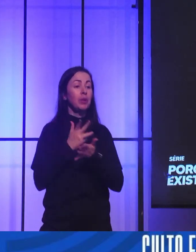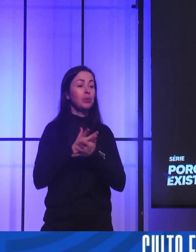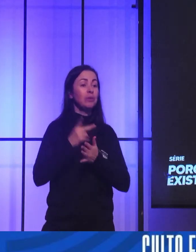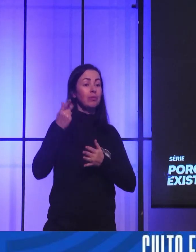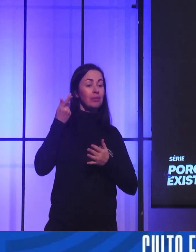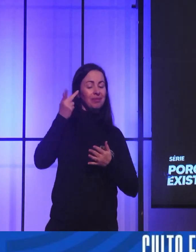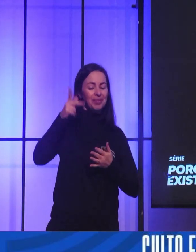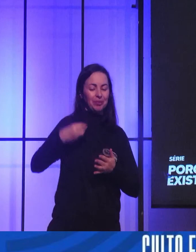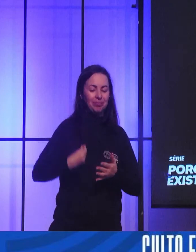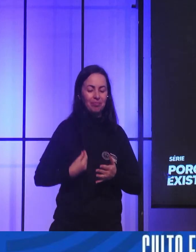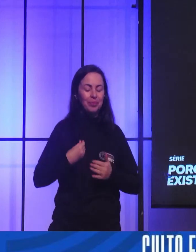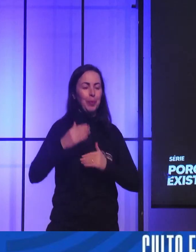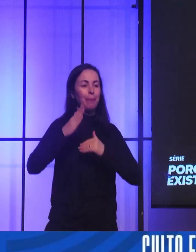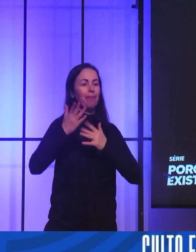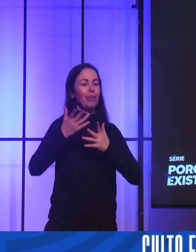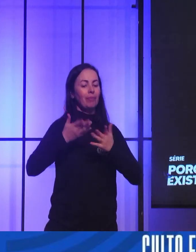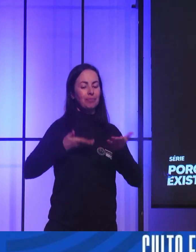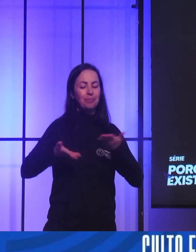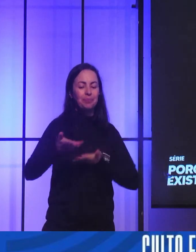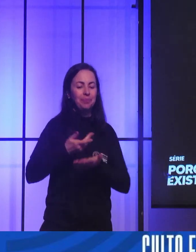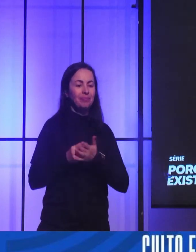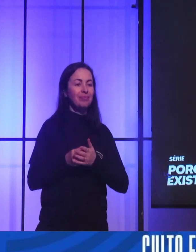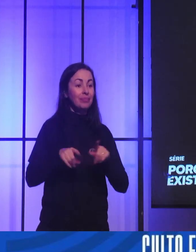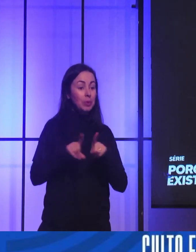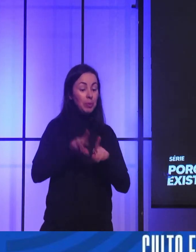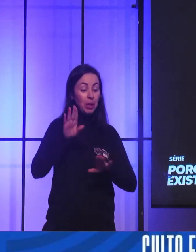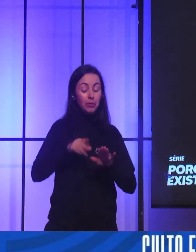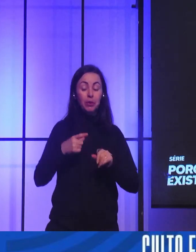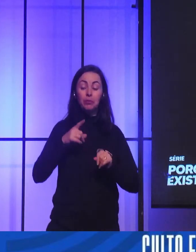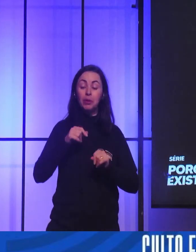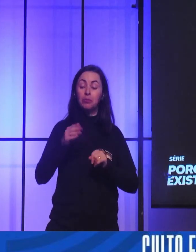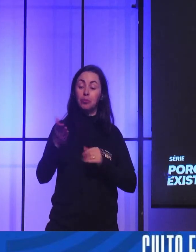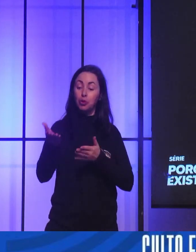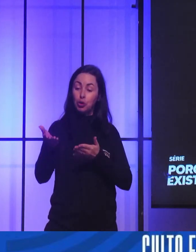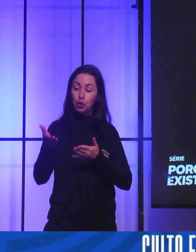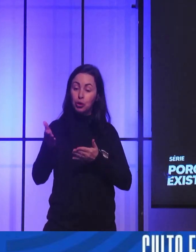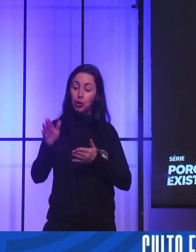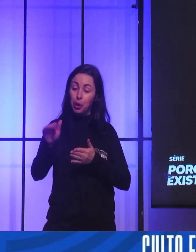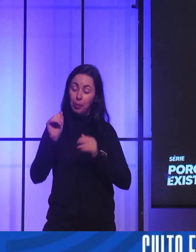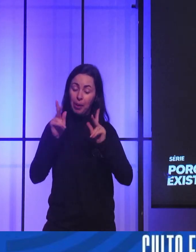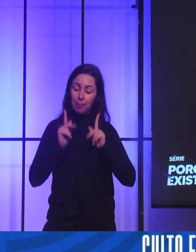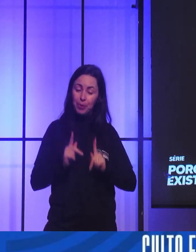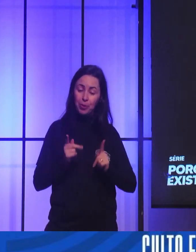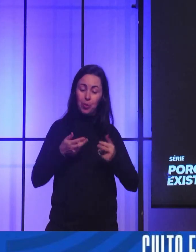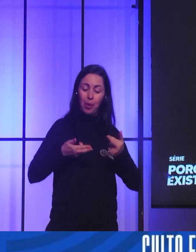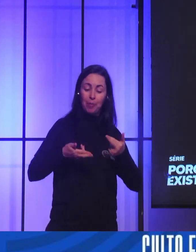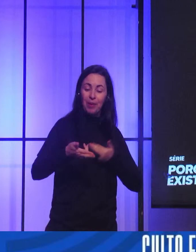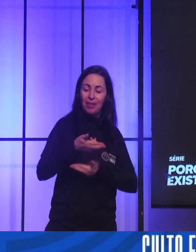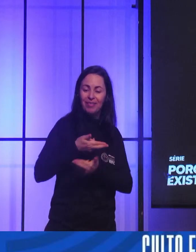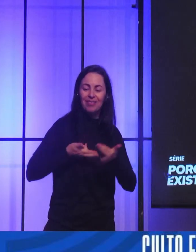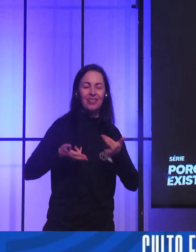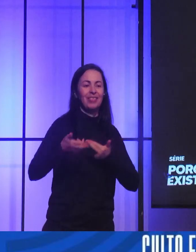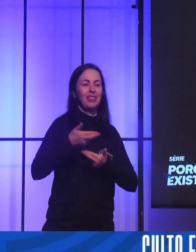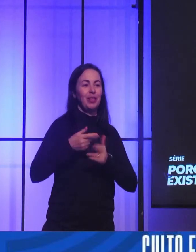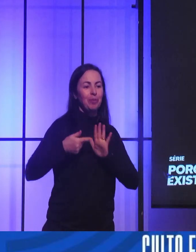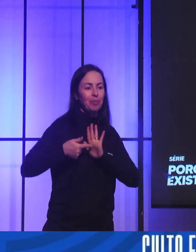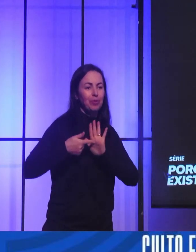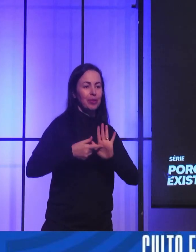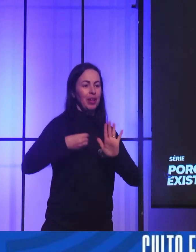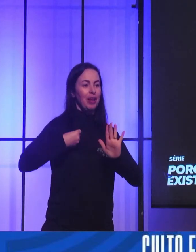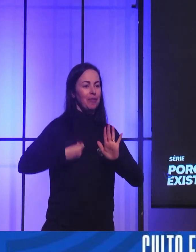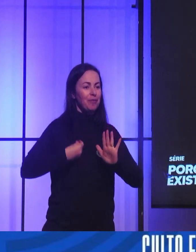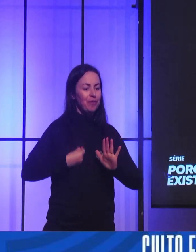você vai poder chamá-lo para lhe conhecer, se relacionar com você e perceber que você, a sua vida, os